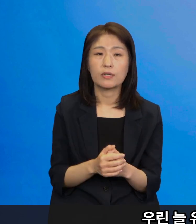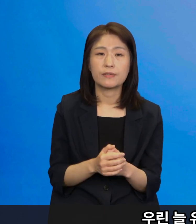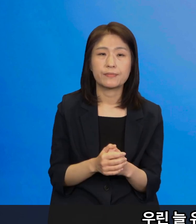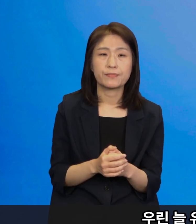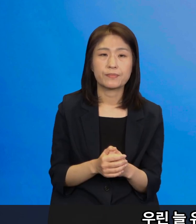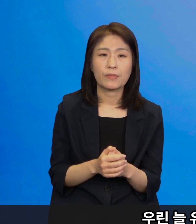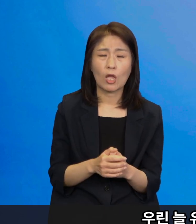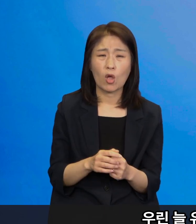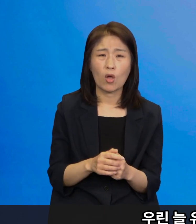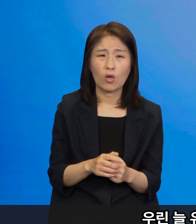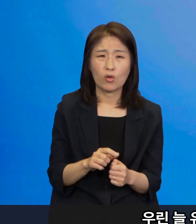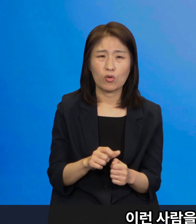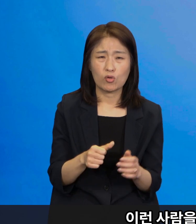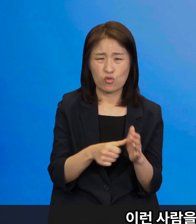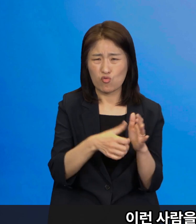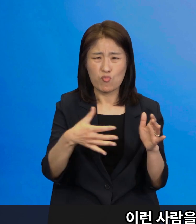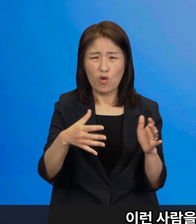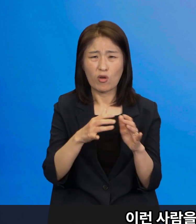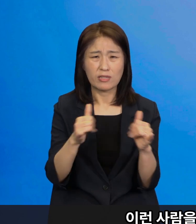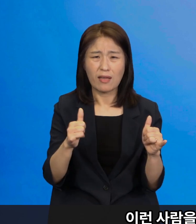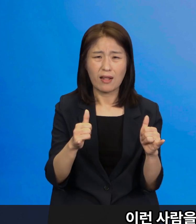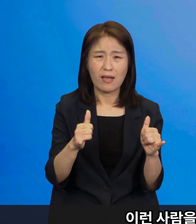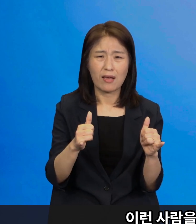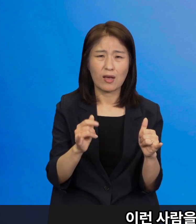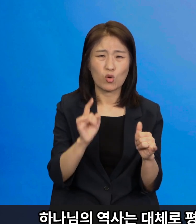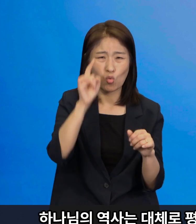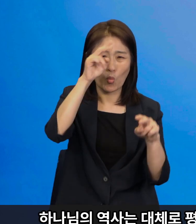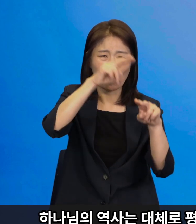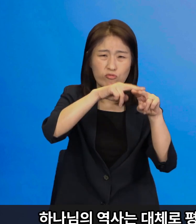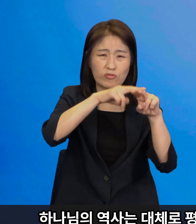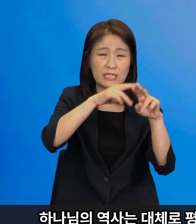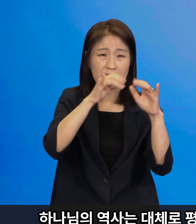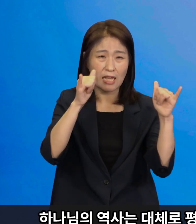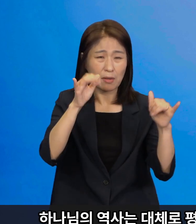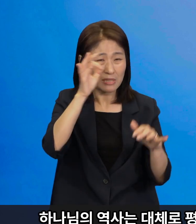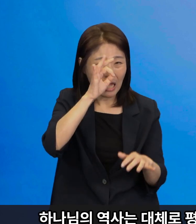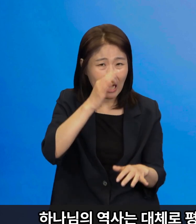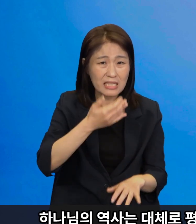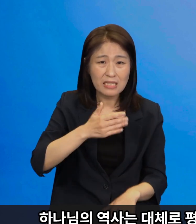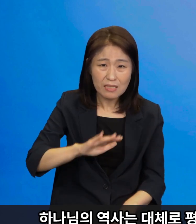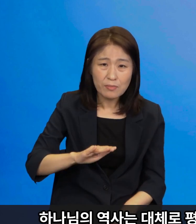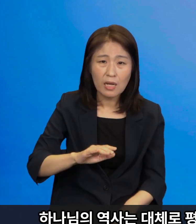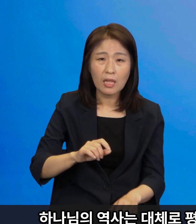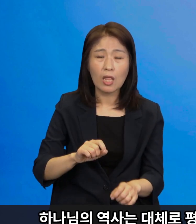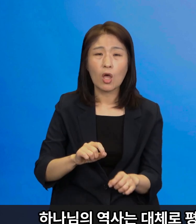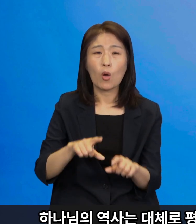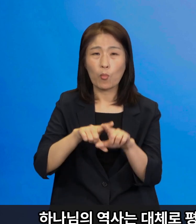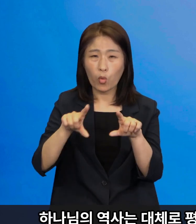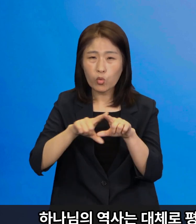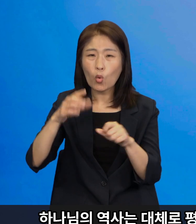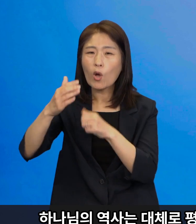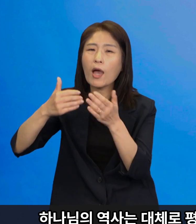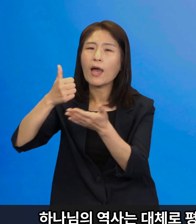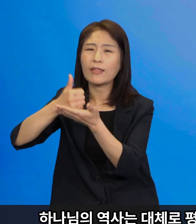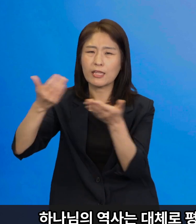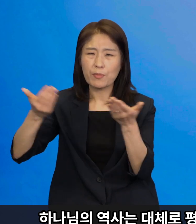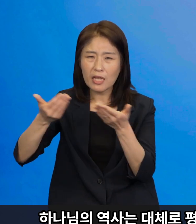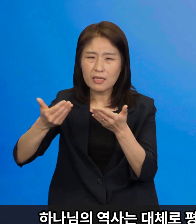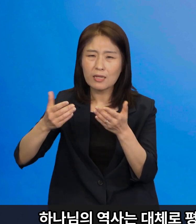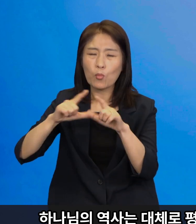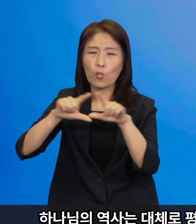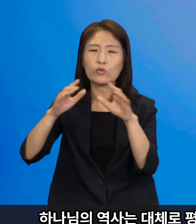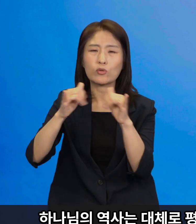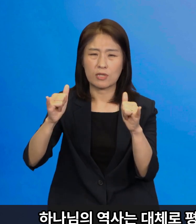늘 유명한 사람, 높은 사람, 이런 사람을 찾기 마련인데 아니에요. 하나님의 역사는요, 대체로 평범한 사람들을